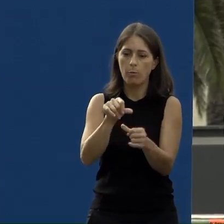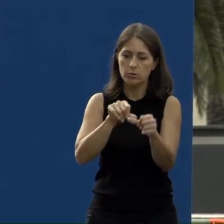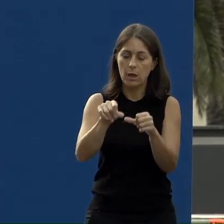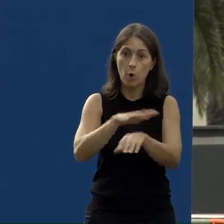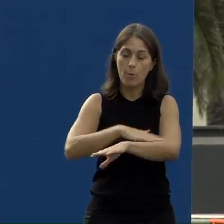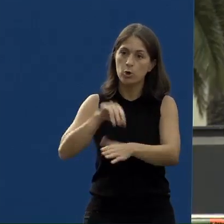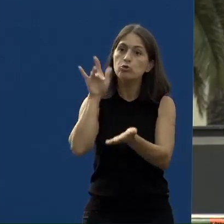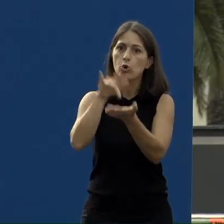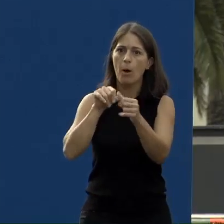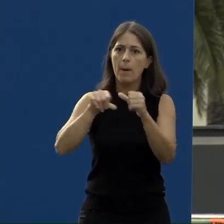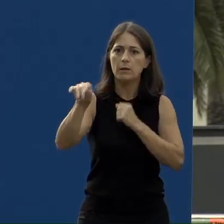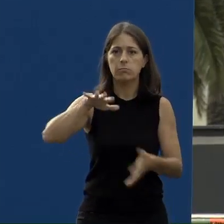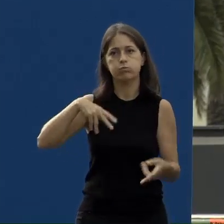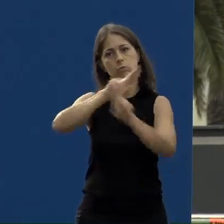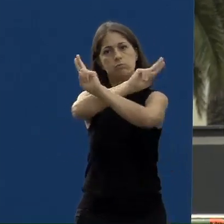recuperación